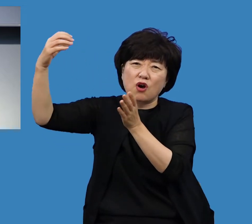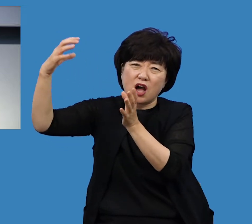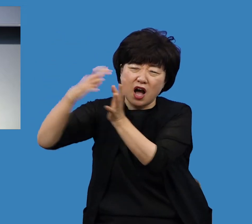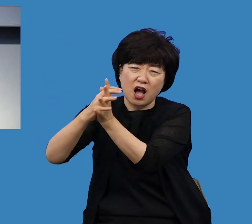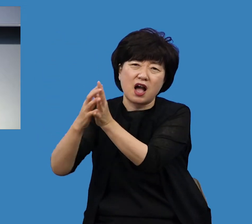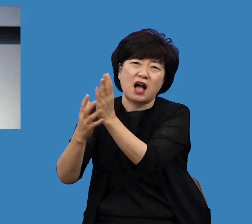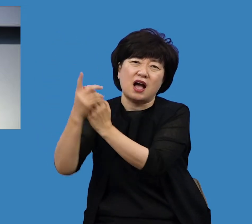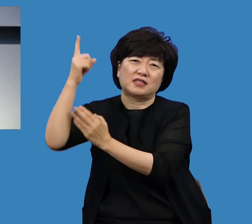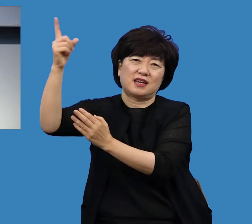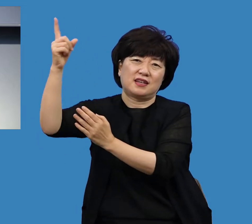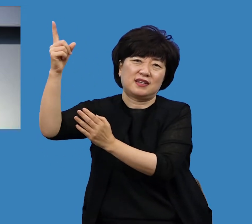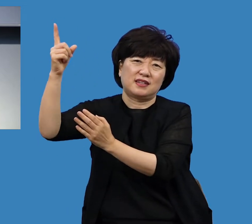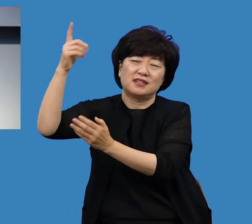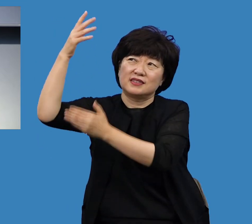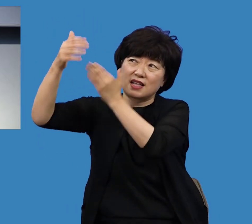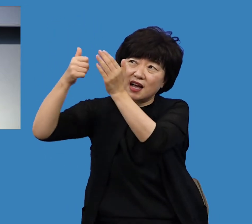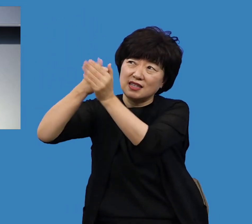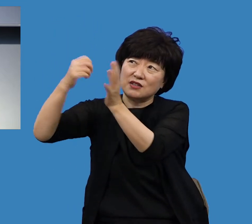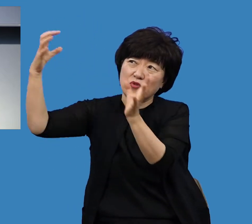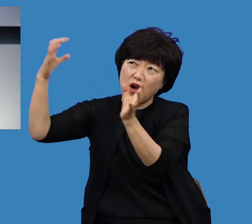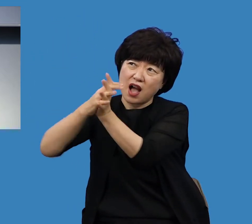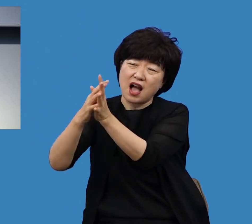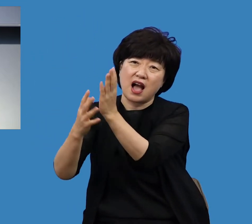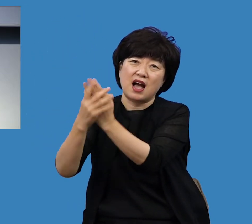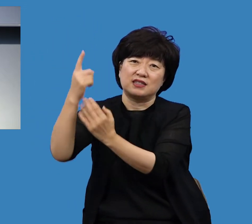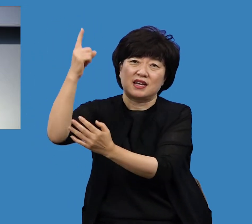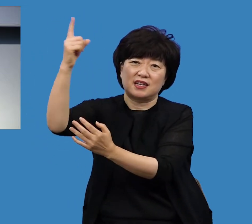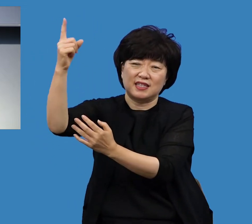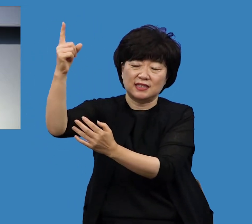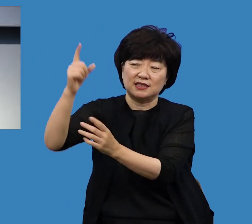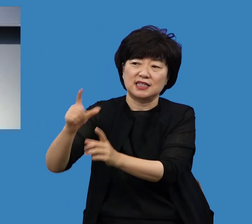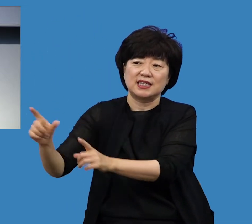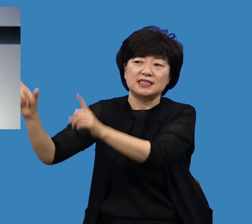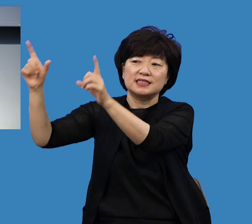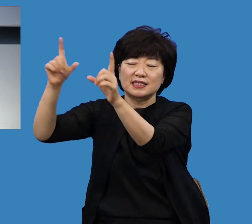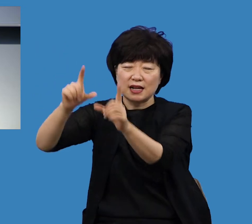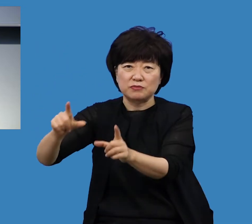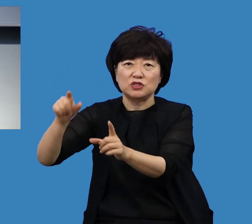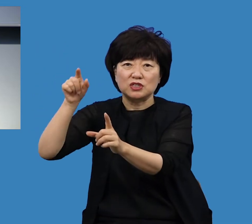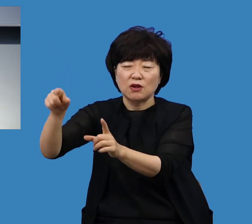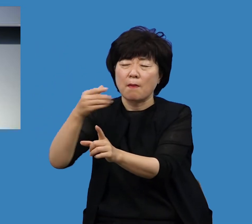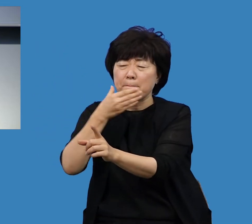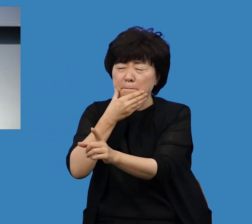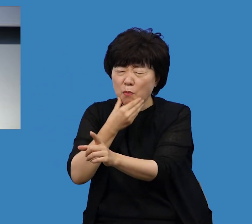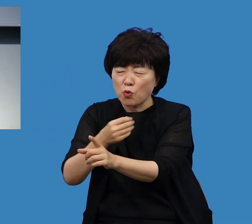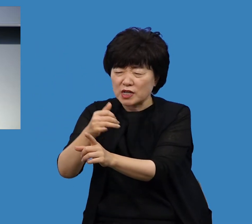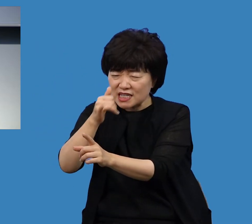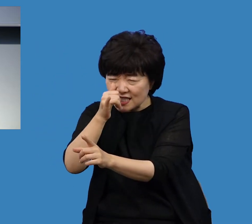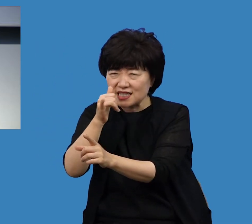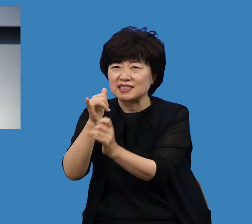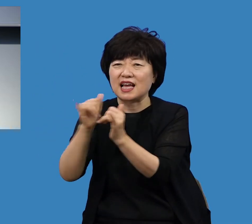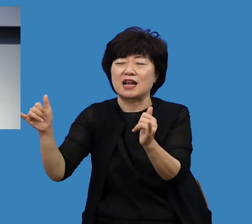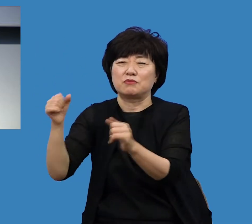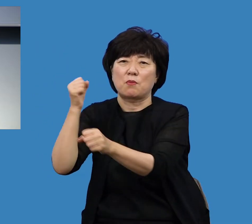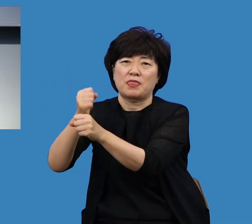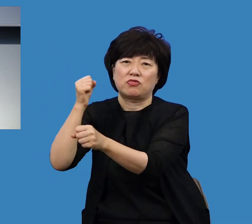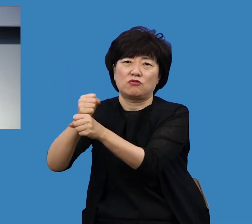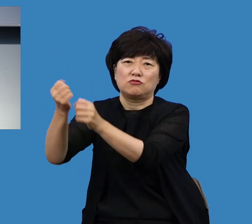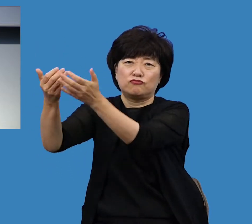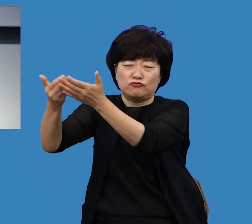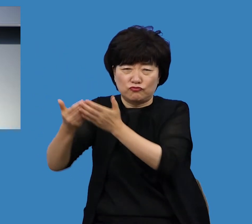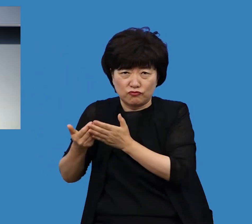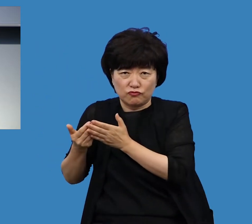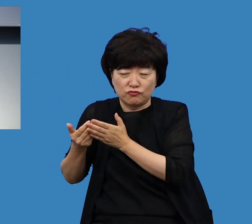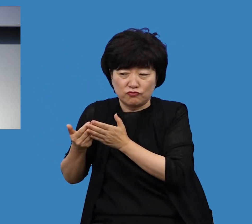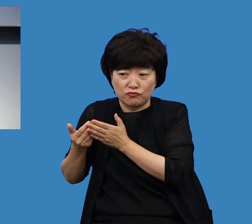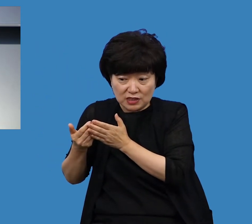이거는 엄청난 겁니다. 하나님과 하나가 되는 이 삶을 누릴 수 있도록 이렇게 복된 존재로 만드신 거죠. 그런데